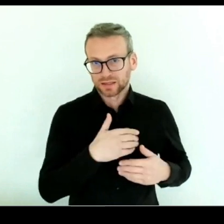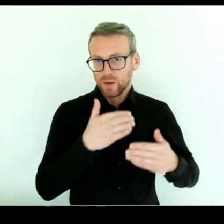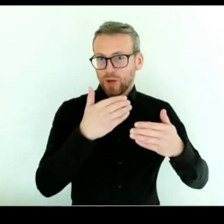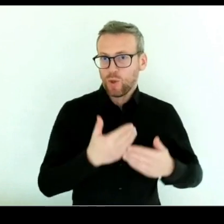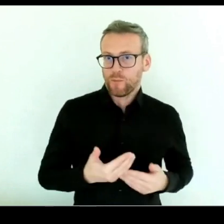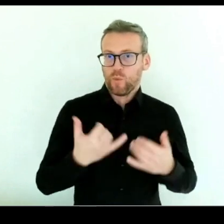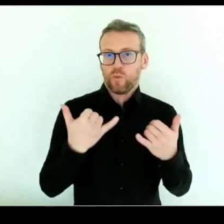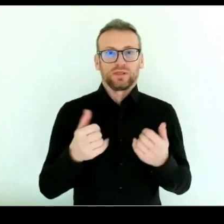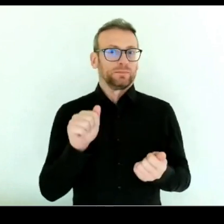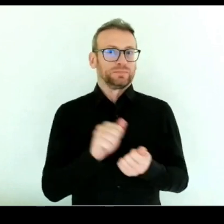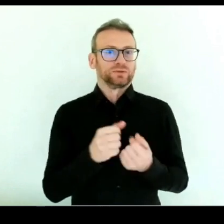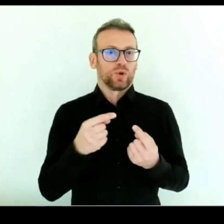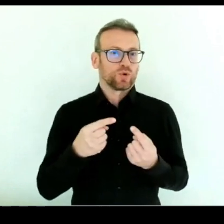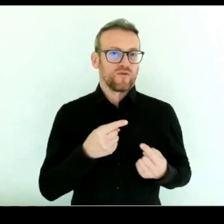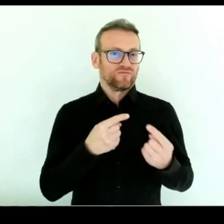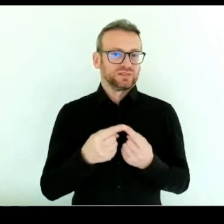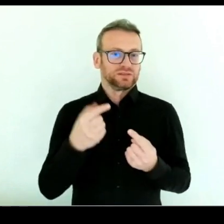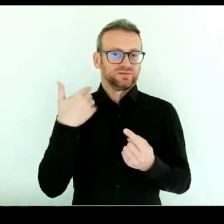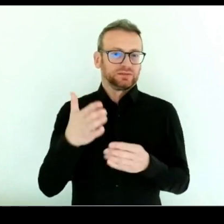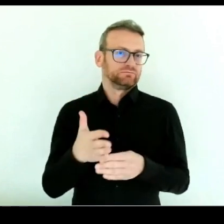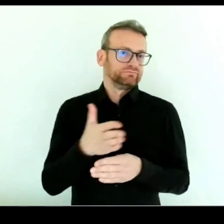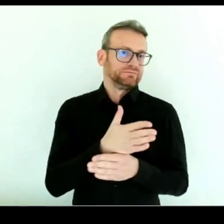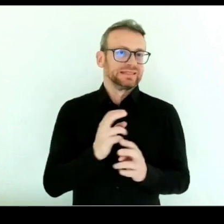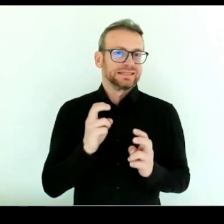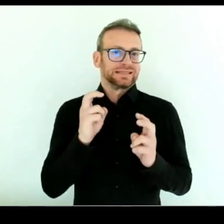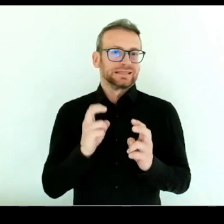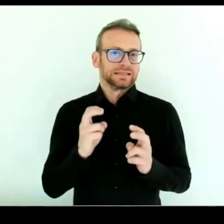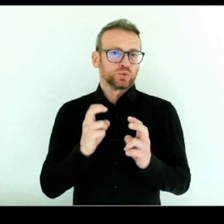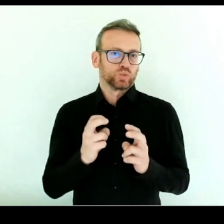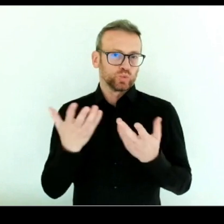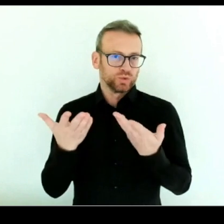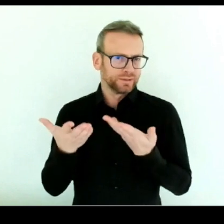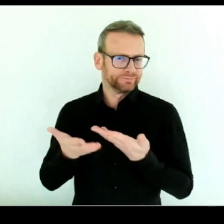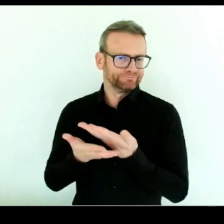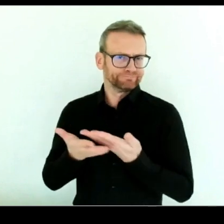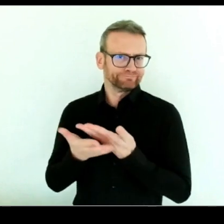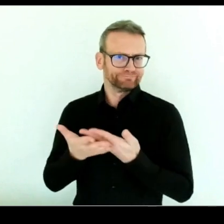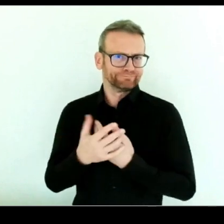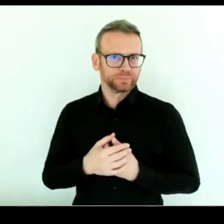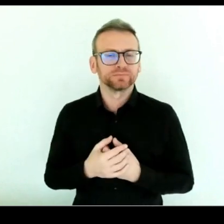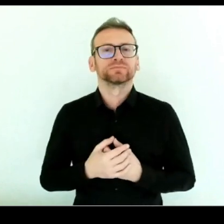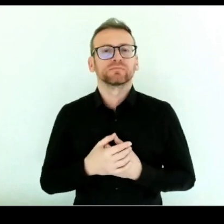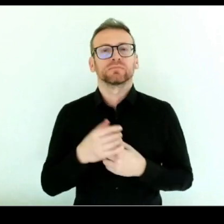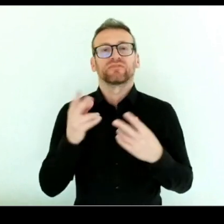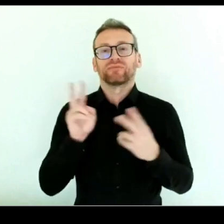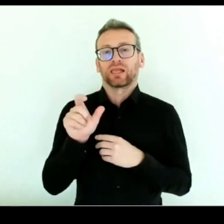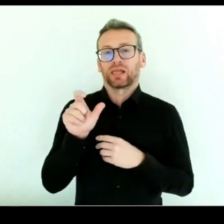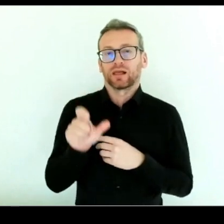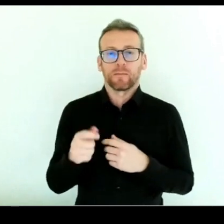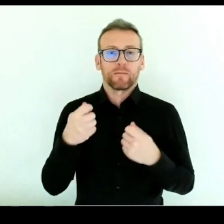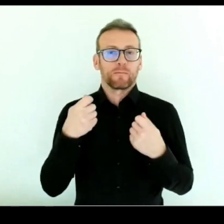Staatskanzleiminister Dr. Florian Herrmann, Wirtschaftsminister Hubert Aiwanger und Bauminister Christian Bernreiter.